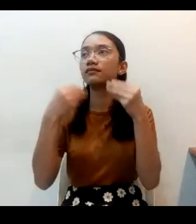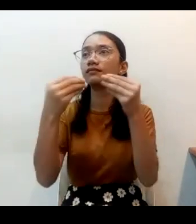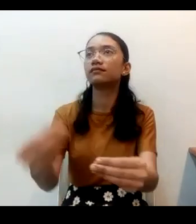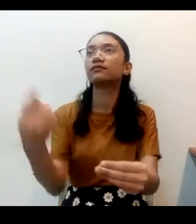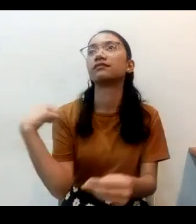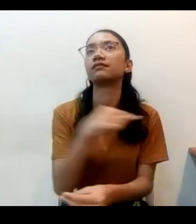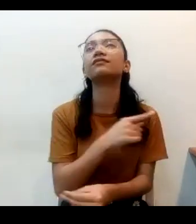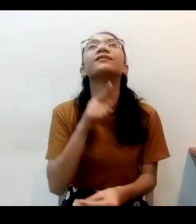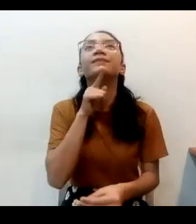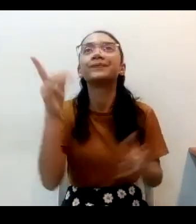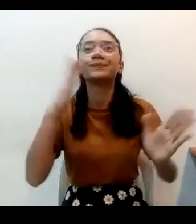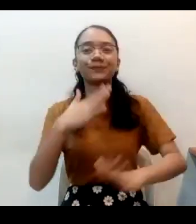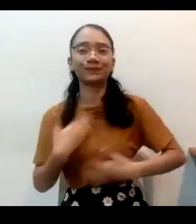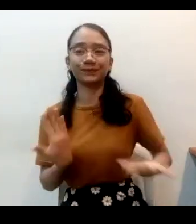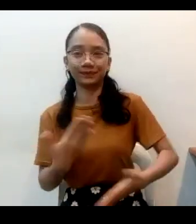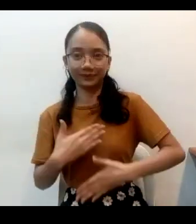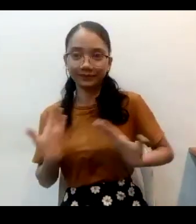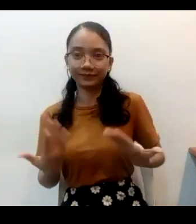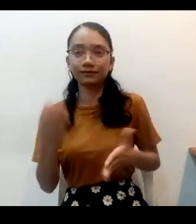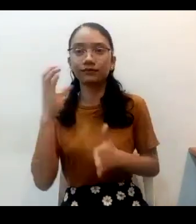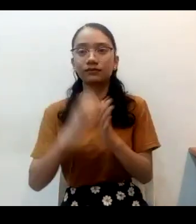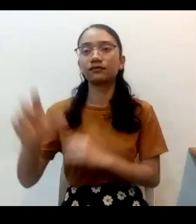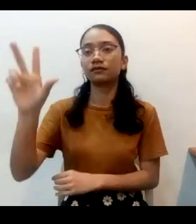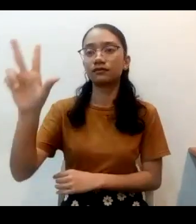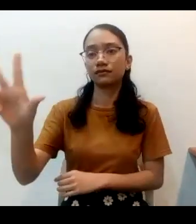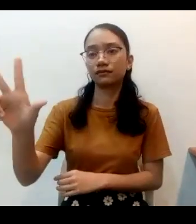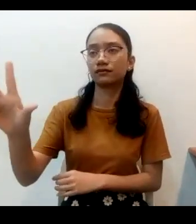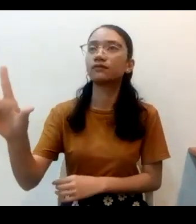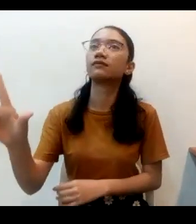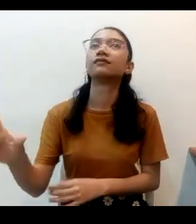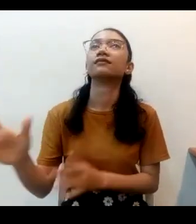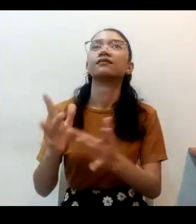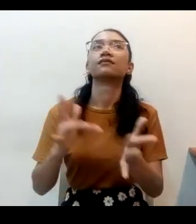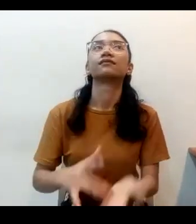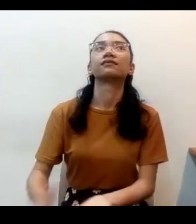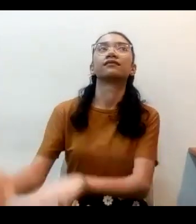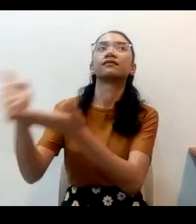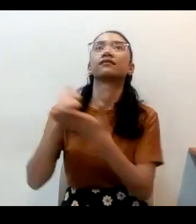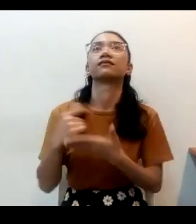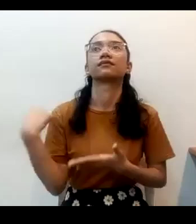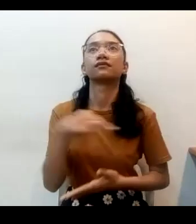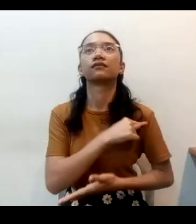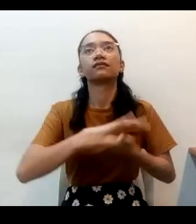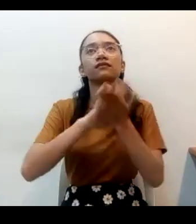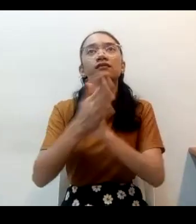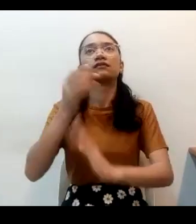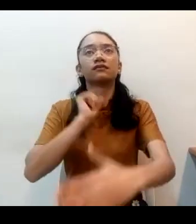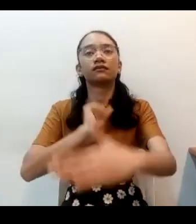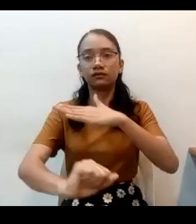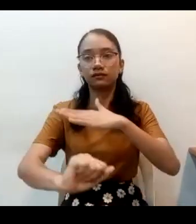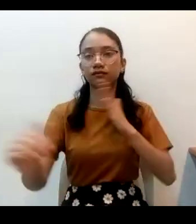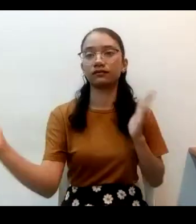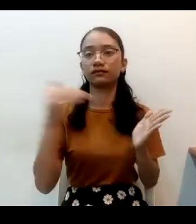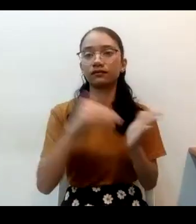tunay na kagalakan. Chapter 3, Jesus made us being born again. At sa chapter 3, si Jesus po yung dahilan kung bakit po tayong pinanganak muli. And chapter